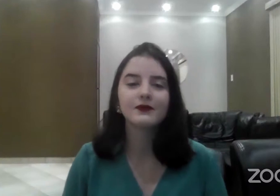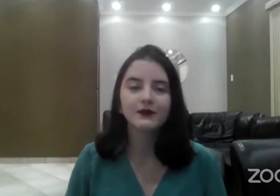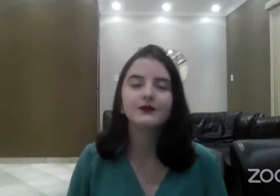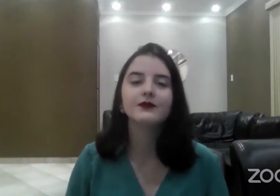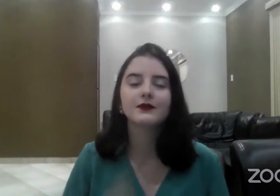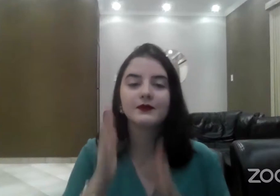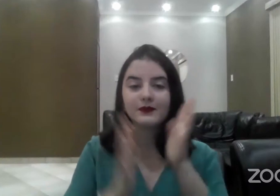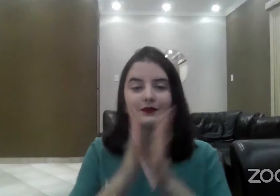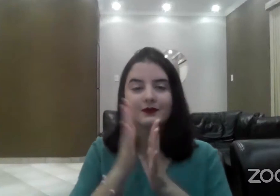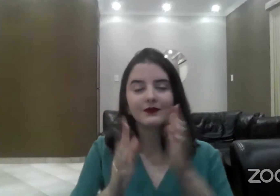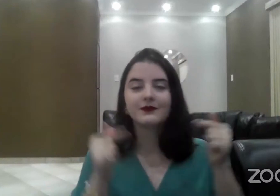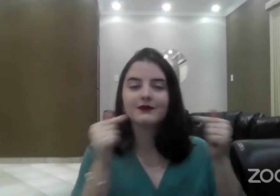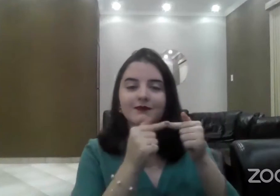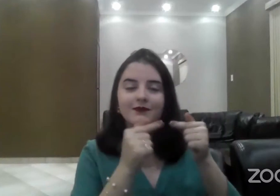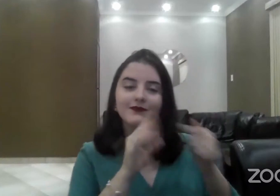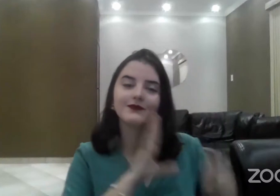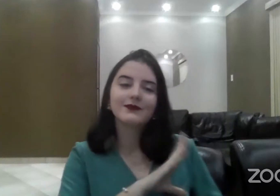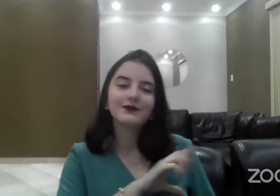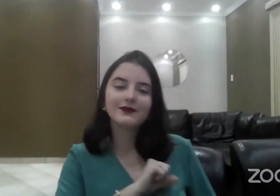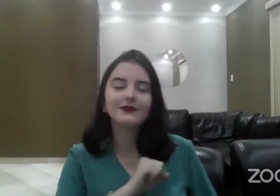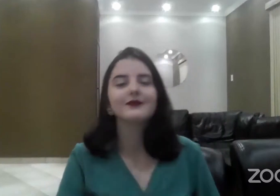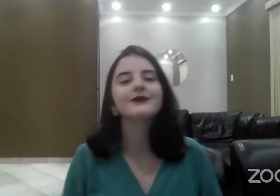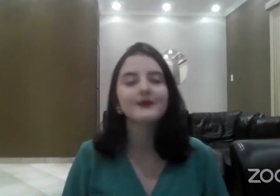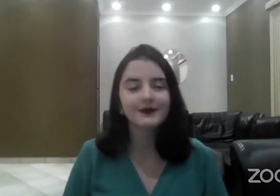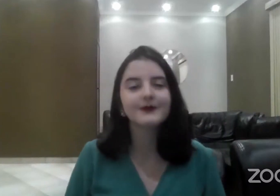quê? A Libras se aplica ao amor.